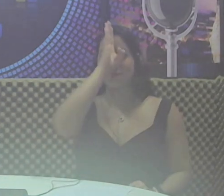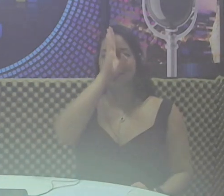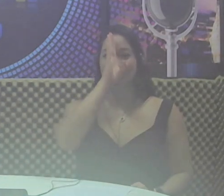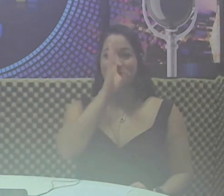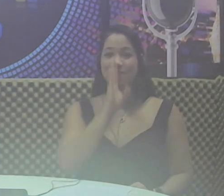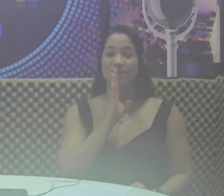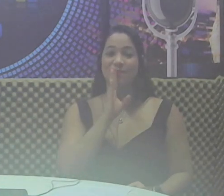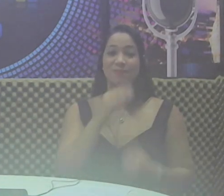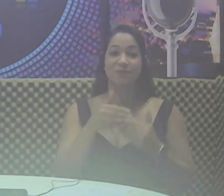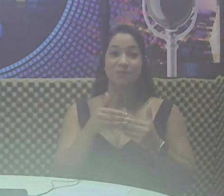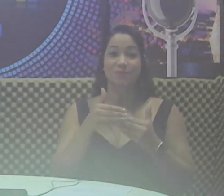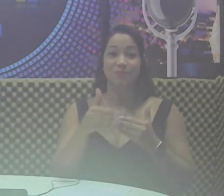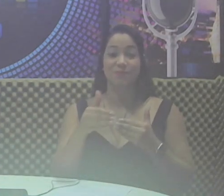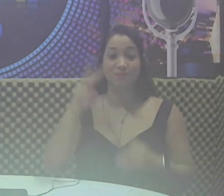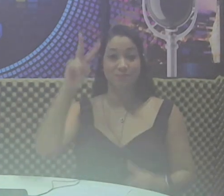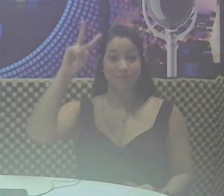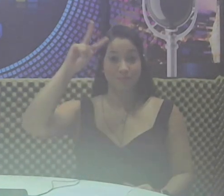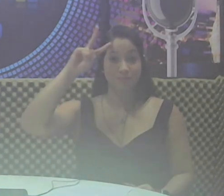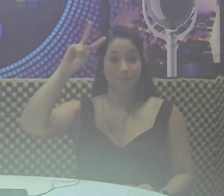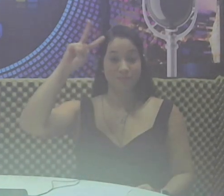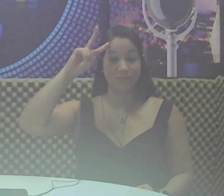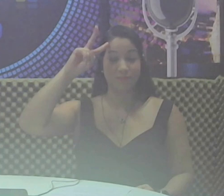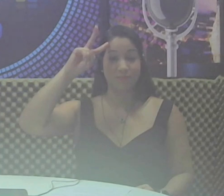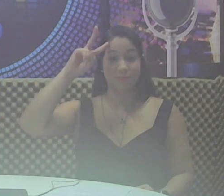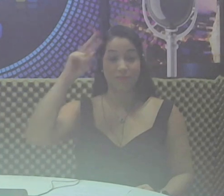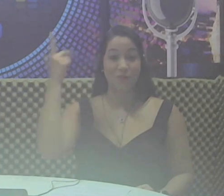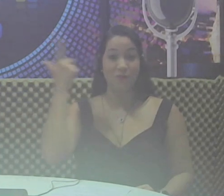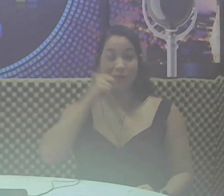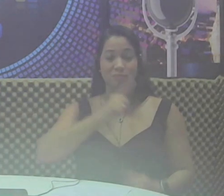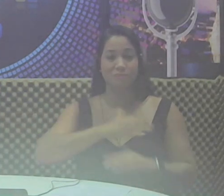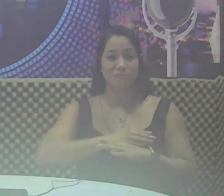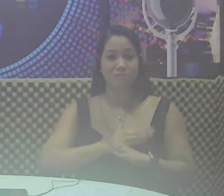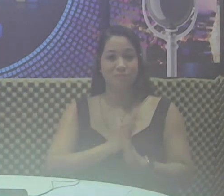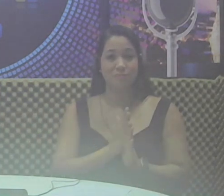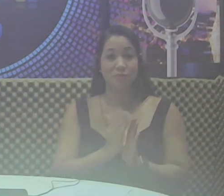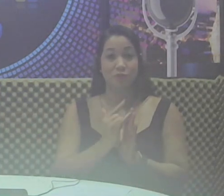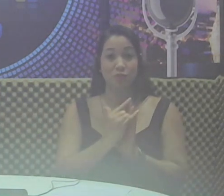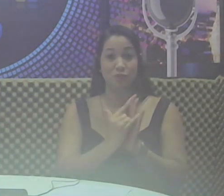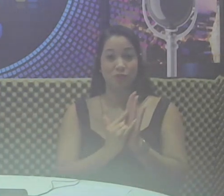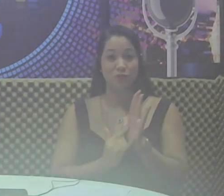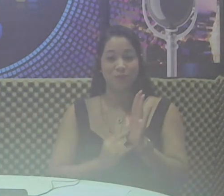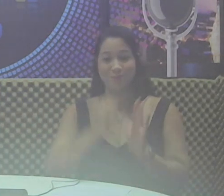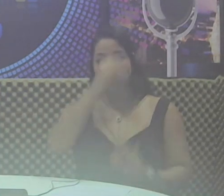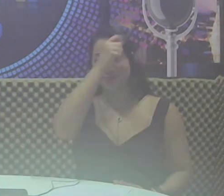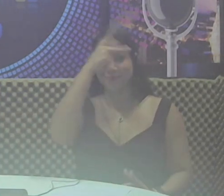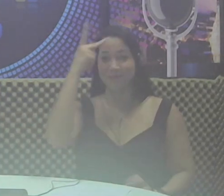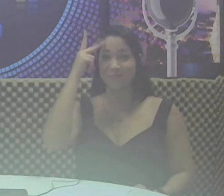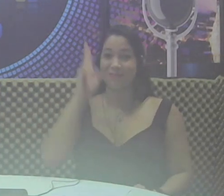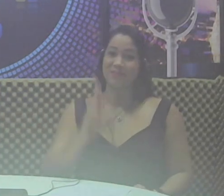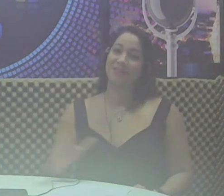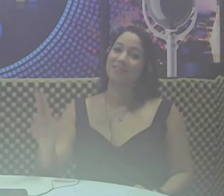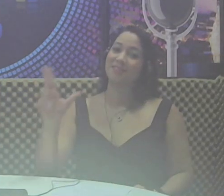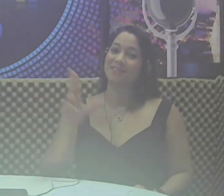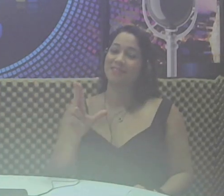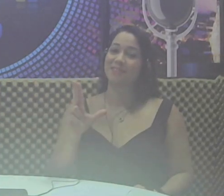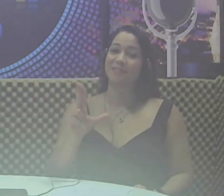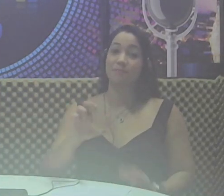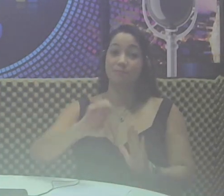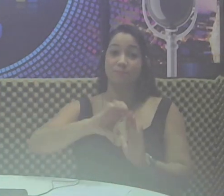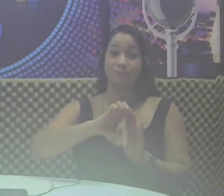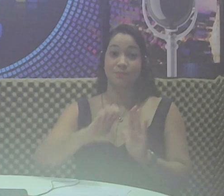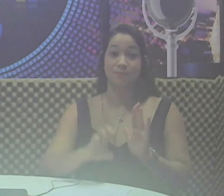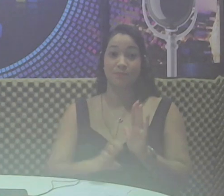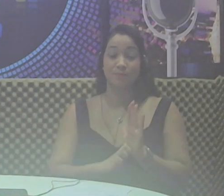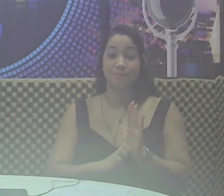a partir da próxima segunda-feira para obter a regularização por parte da Prefeitura de Uberlândia. O edital é